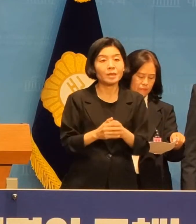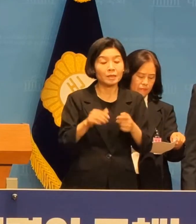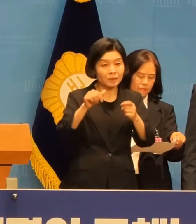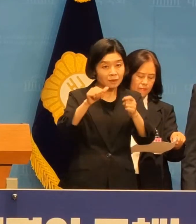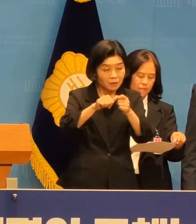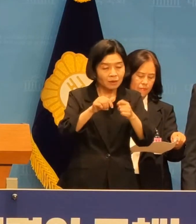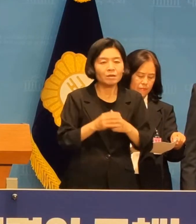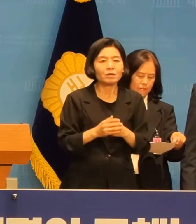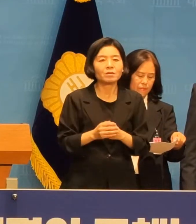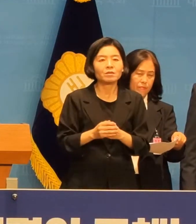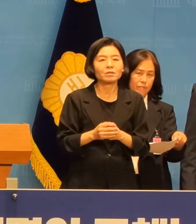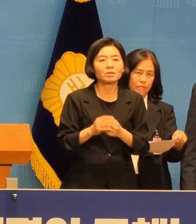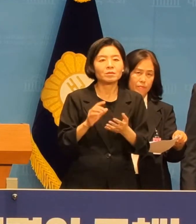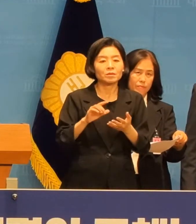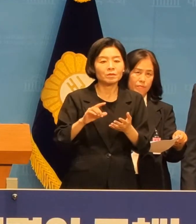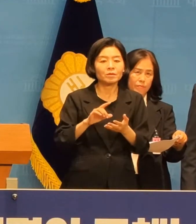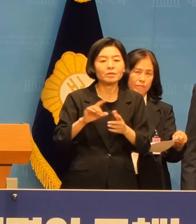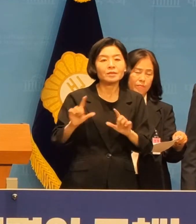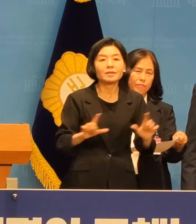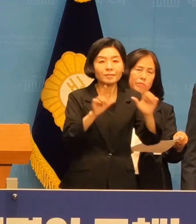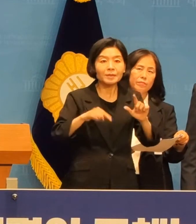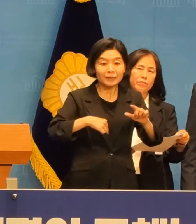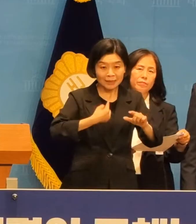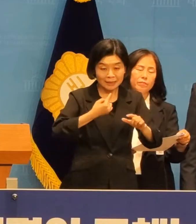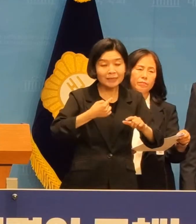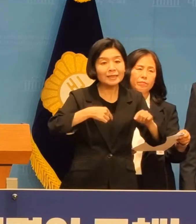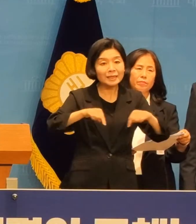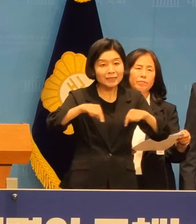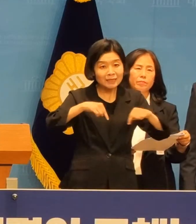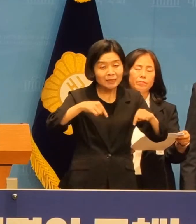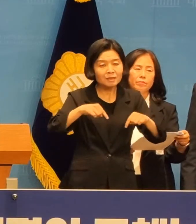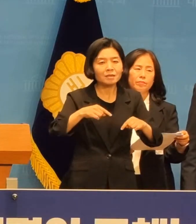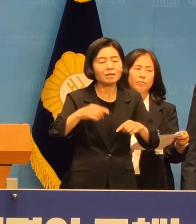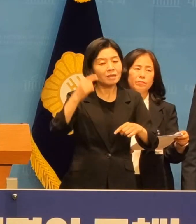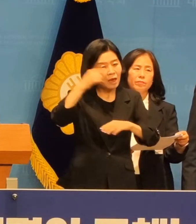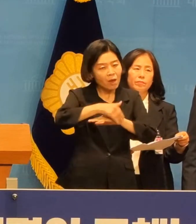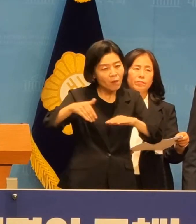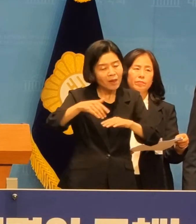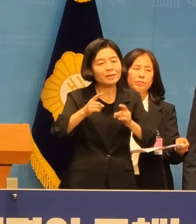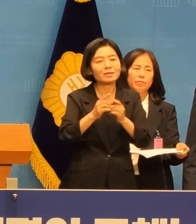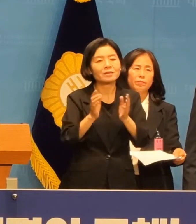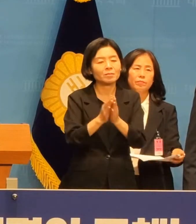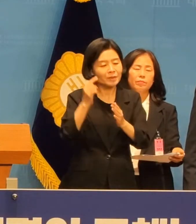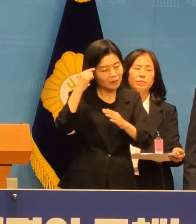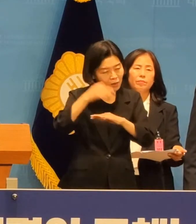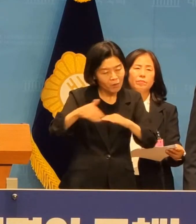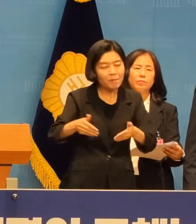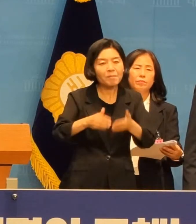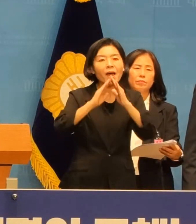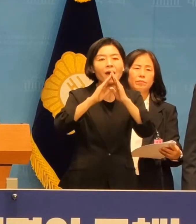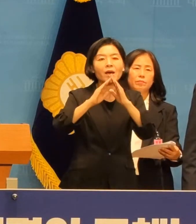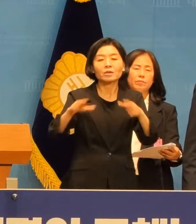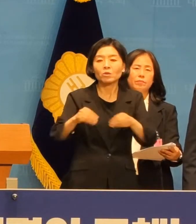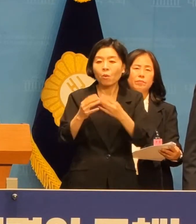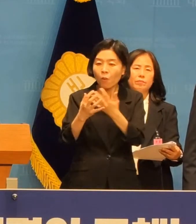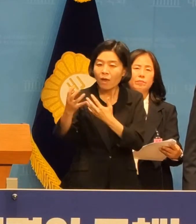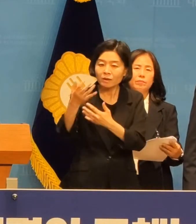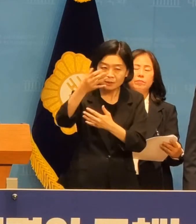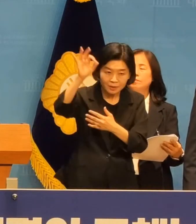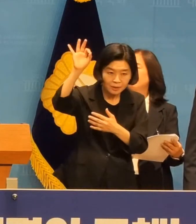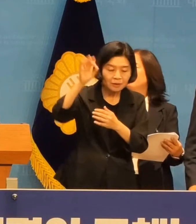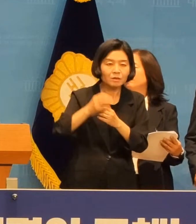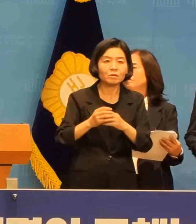다섯째, 주민자치회가 자치계획을 직접 수립하고 주민총회의 승인을 받아 국가와